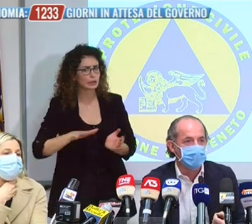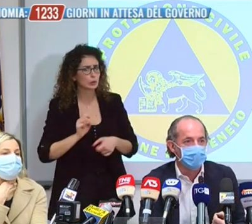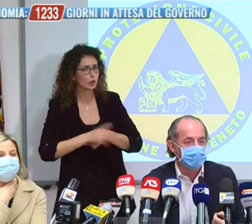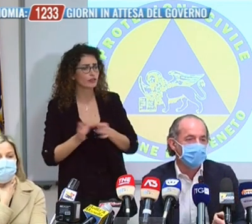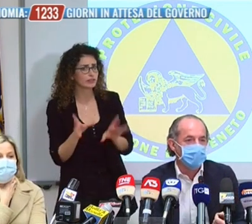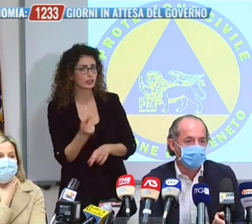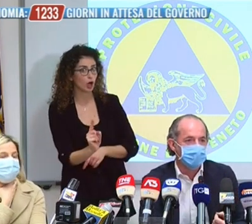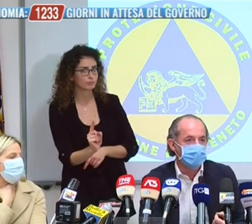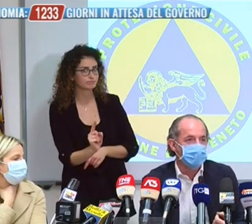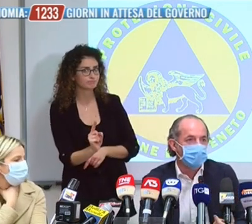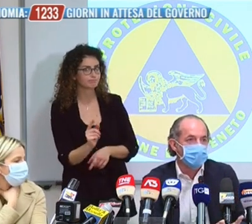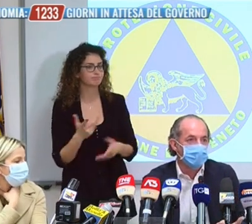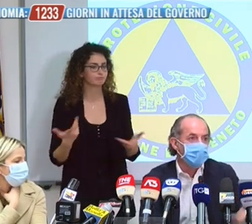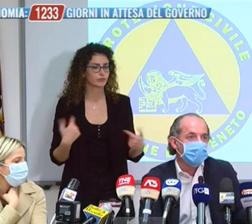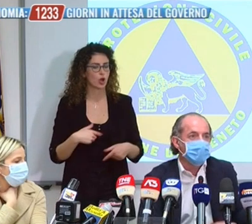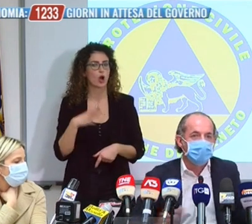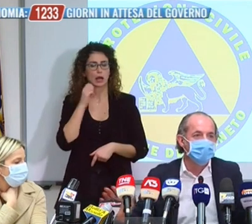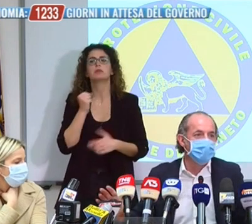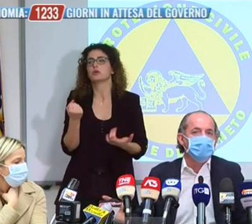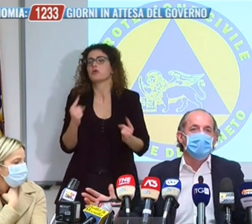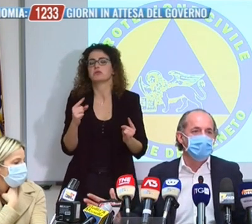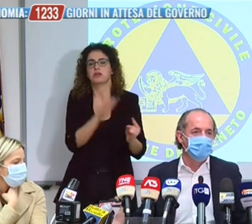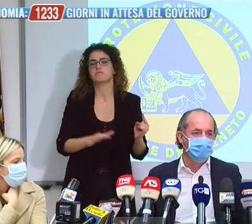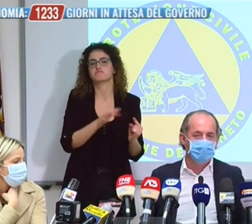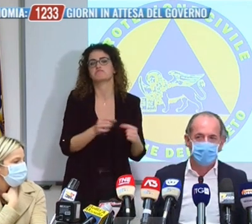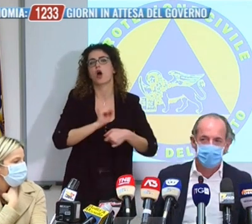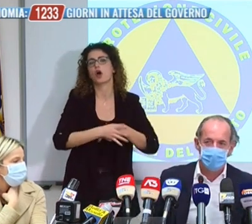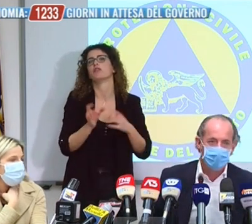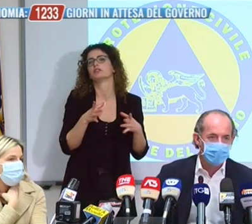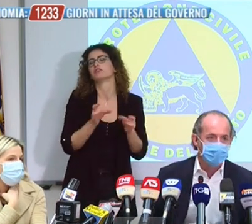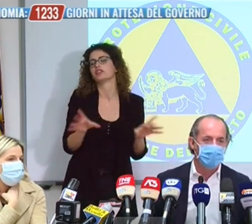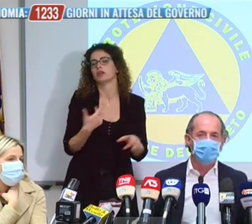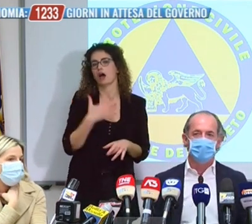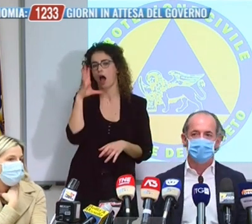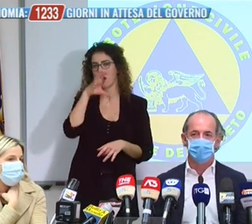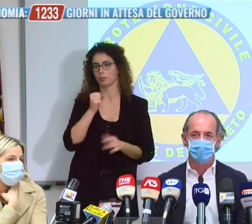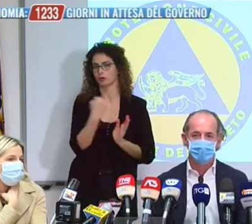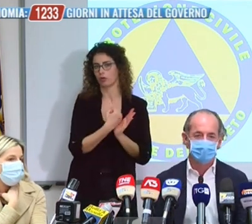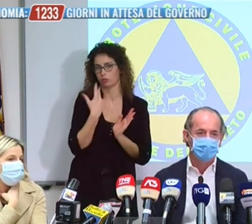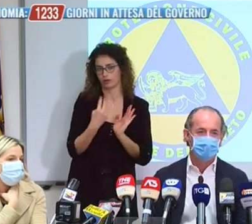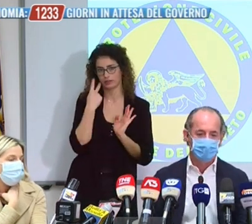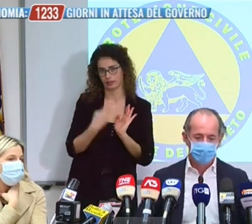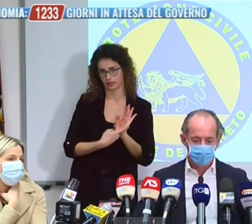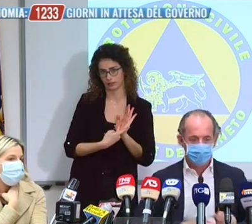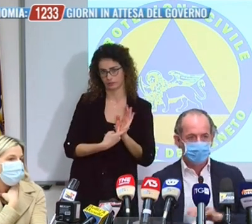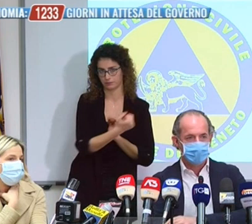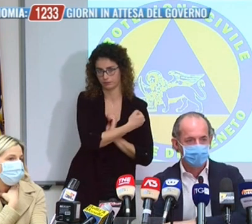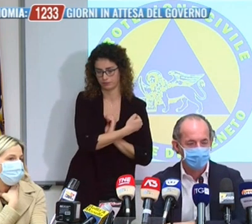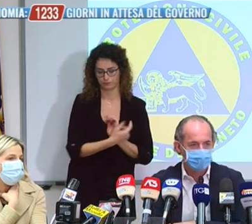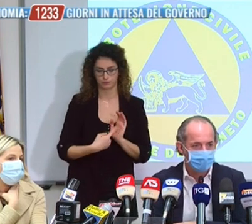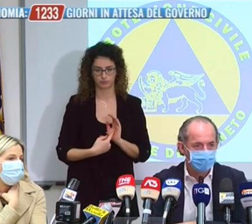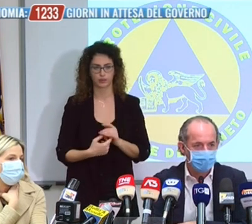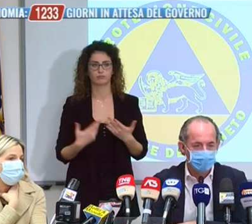free? Io lo capisco se qualcuno è Covid free, allora uno dice vabbè, cioè magari vuol mettere in sicurezza. Boh,